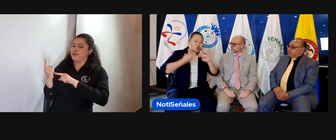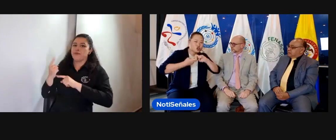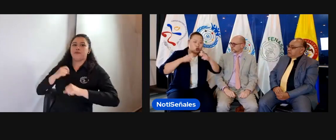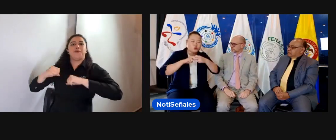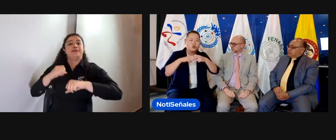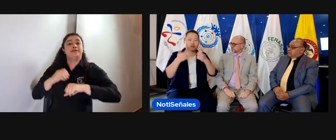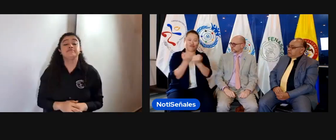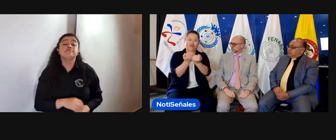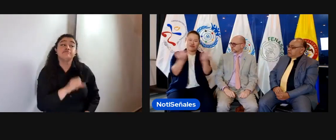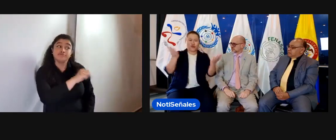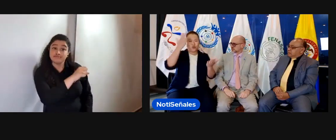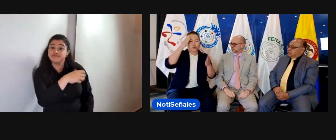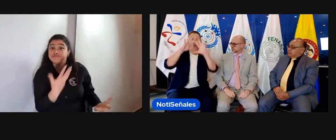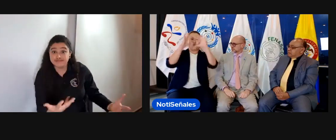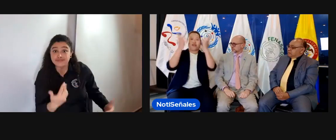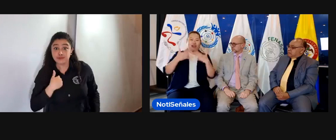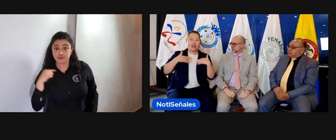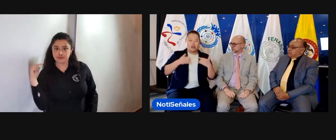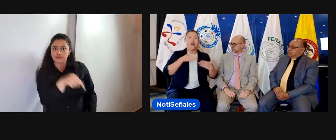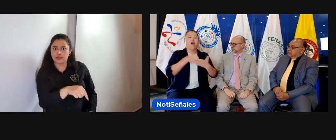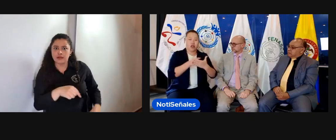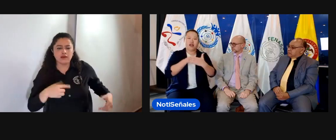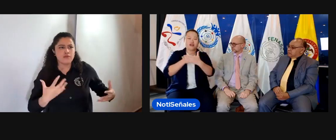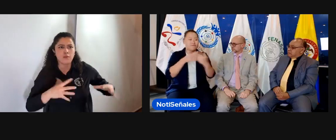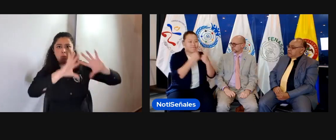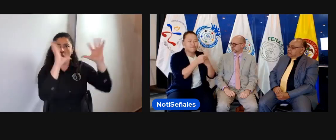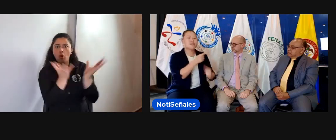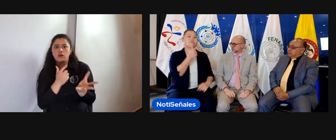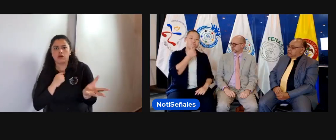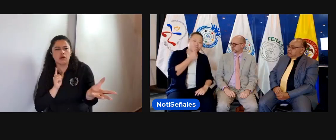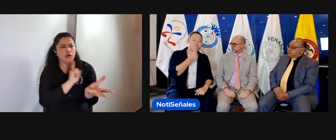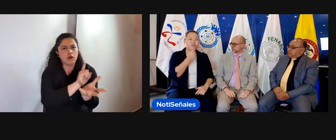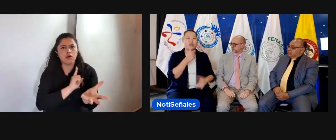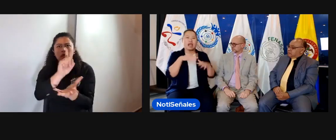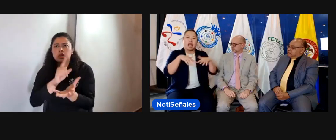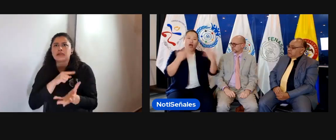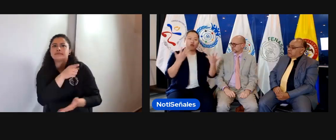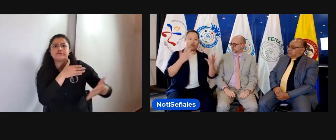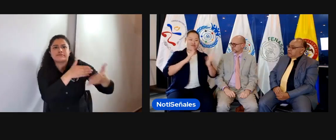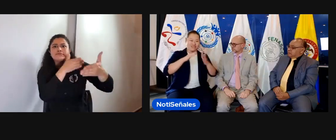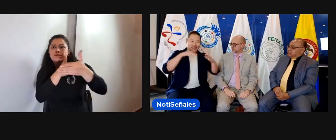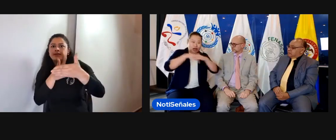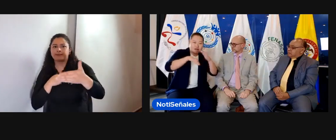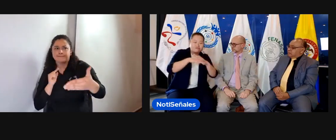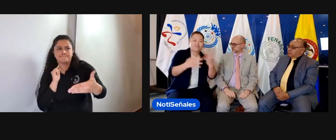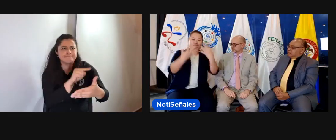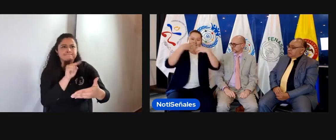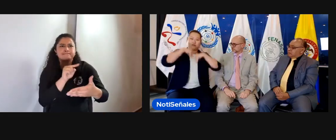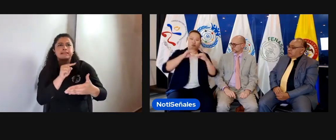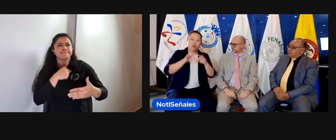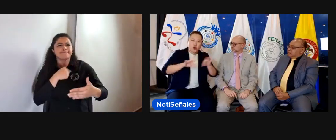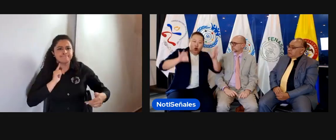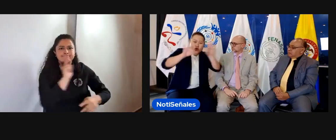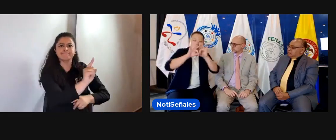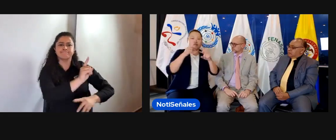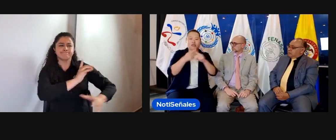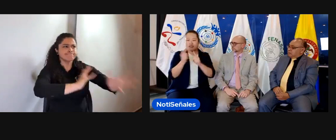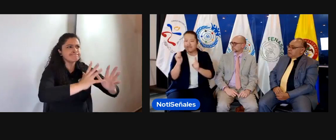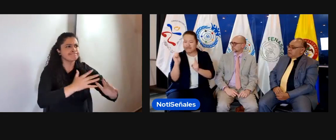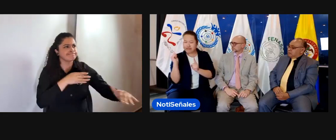Así es, Joe. Nosotros hemos venido trabajando, hemos visto las barreras que tenemos como personas sordas. Se lo mostramos